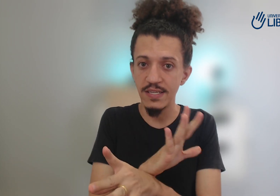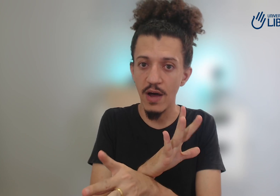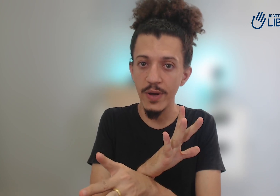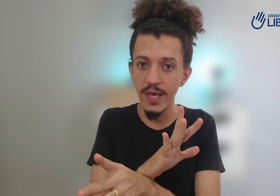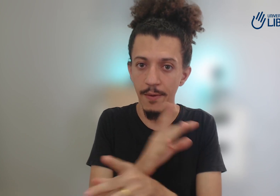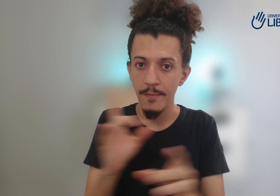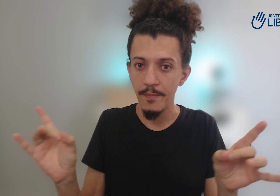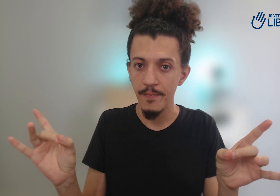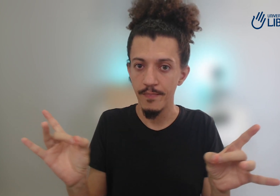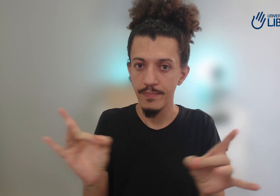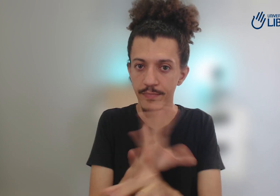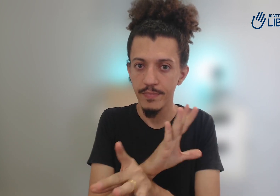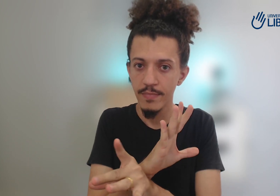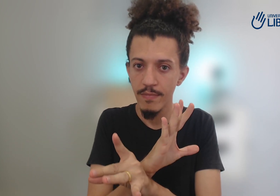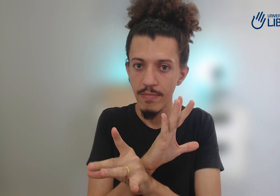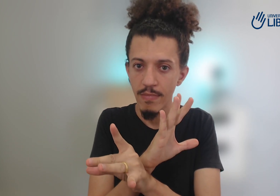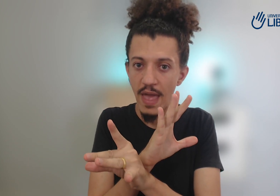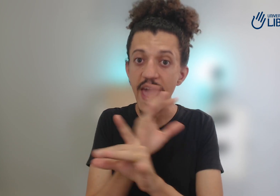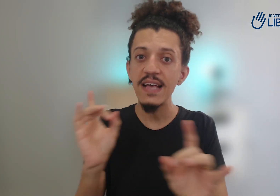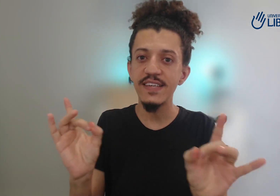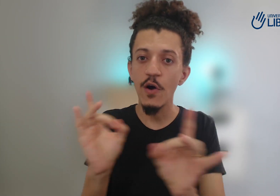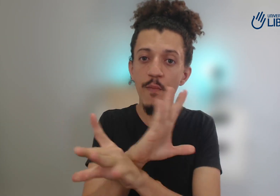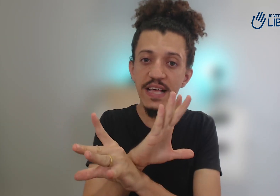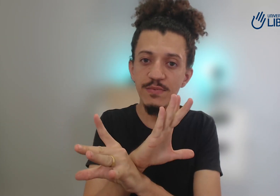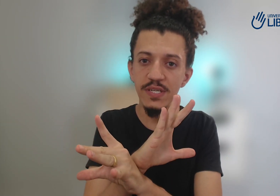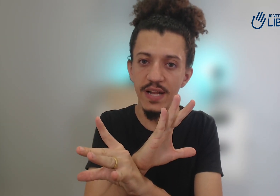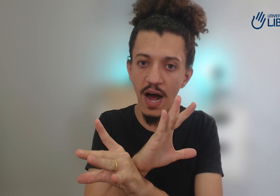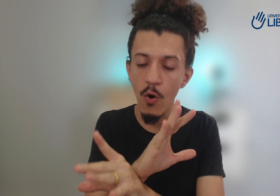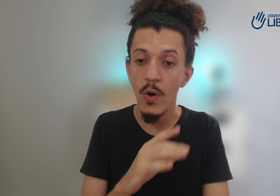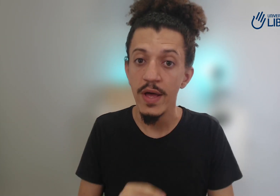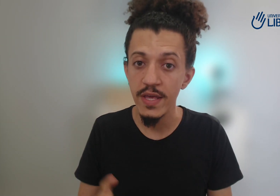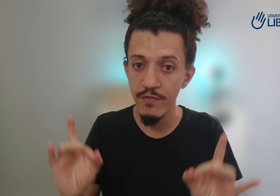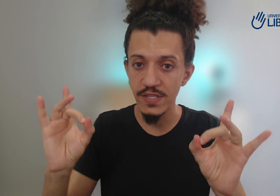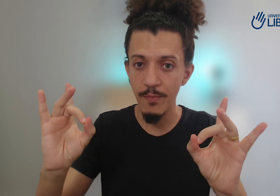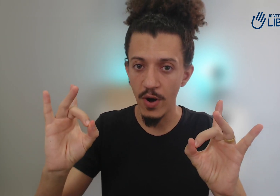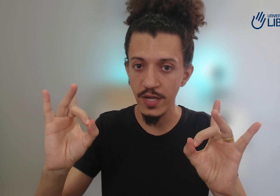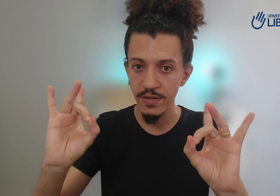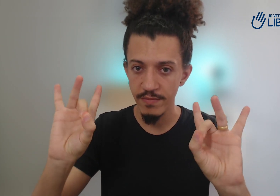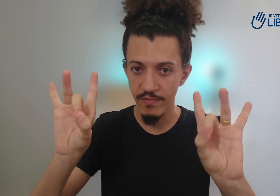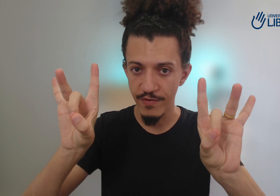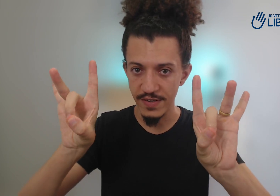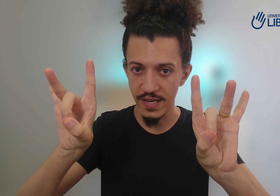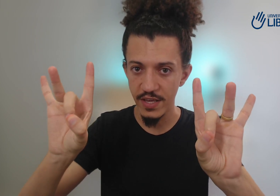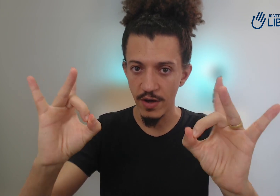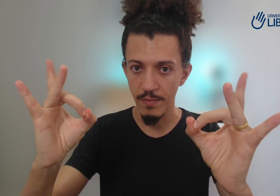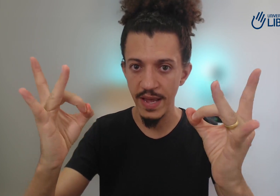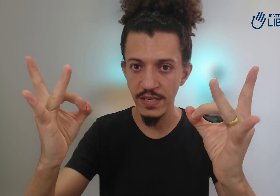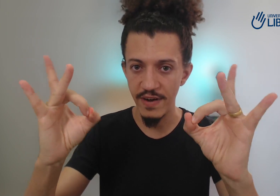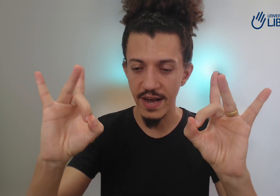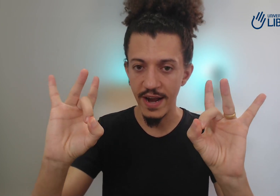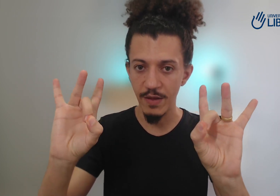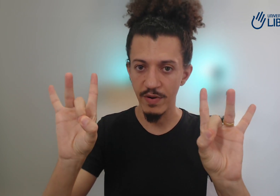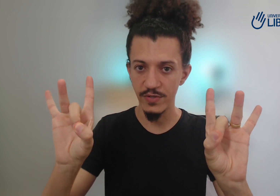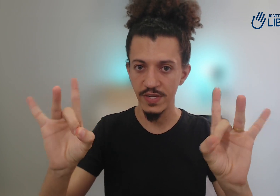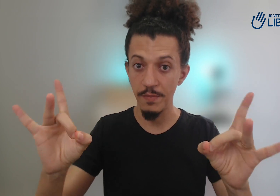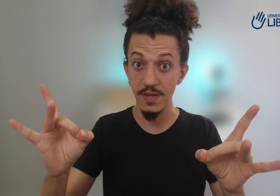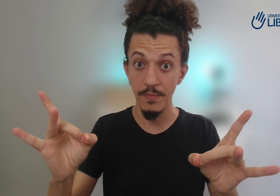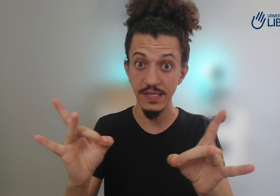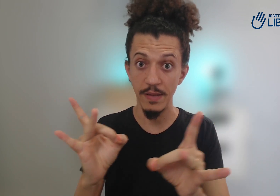sinal aqui. Esse é o mesmo sinal que você pode fazer aqui, ó, bem devagar aqui para você perceber